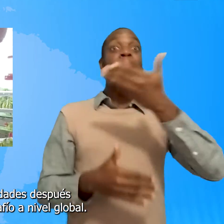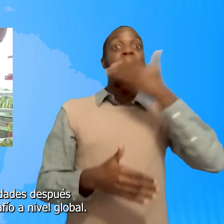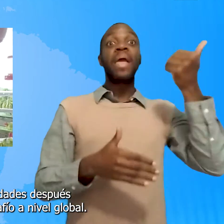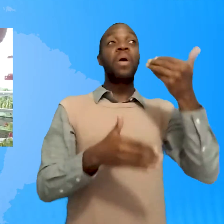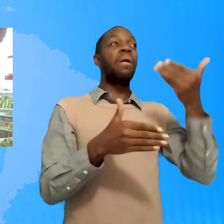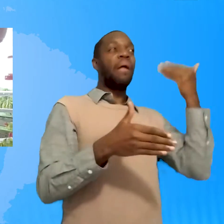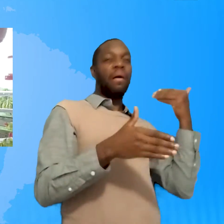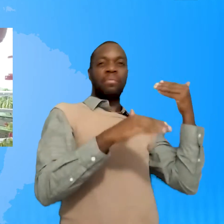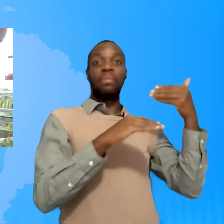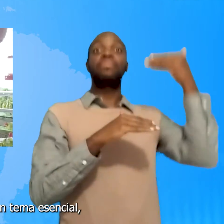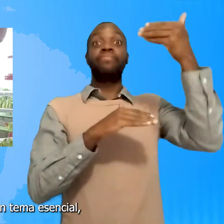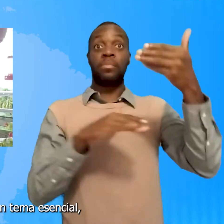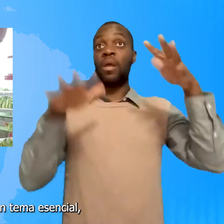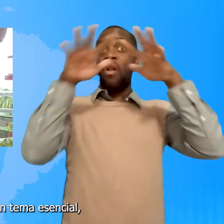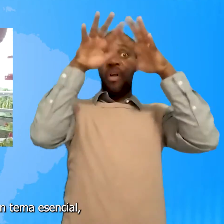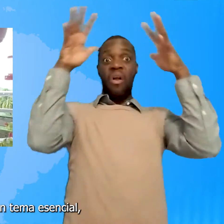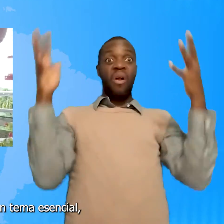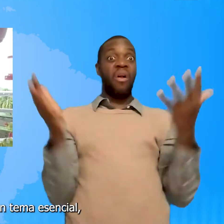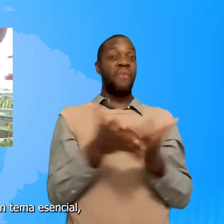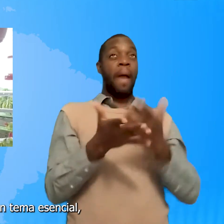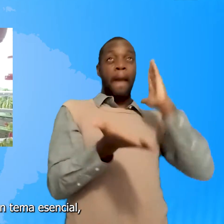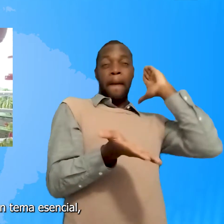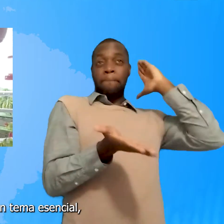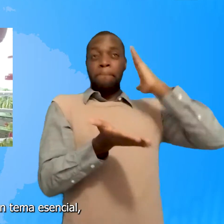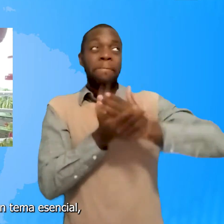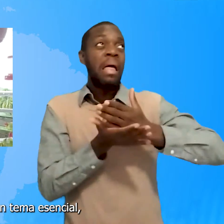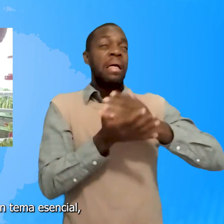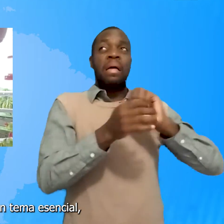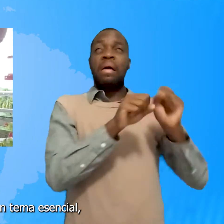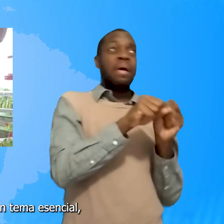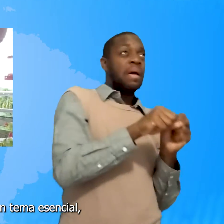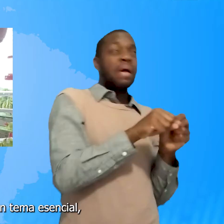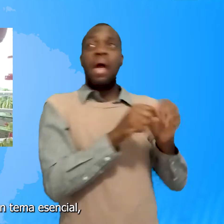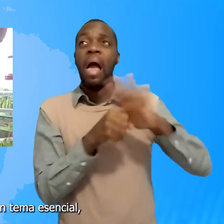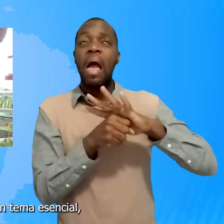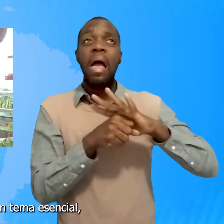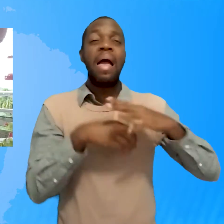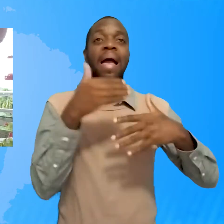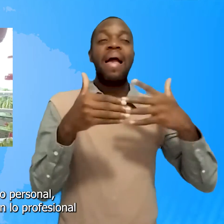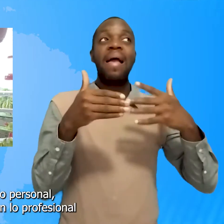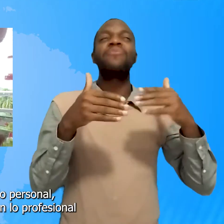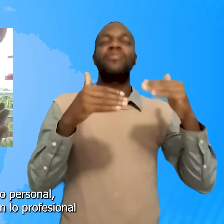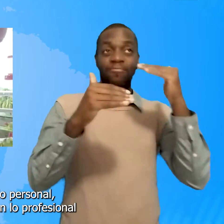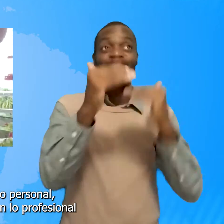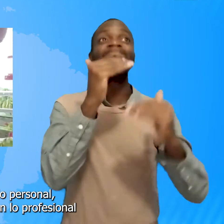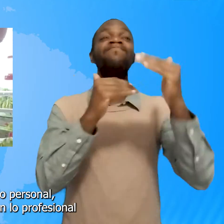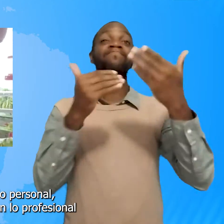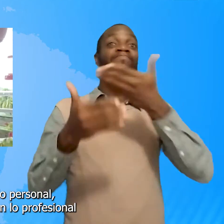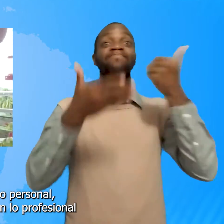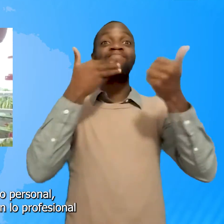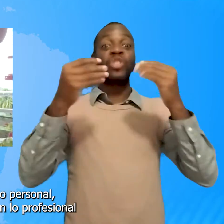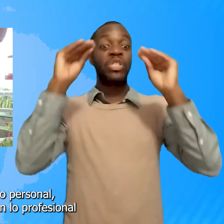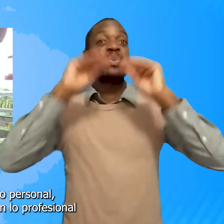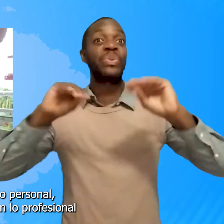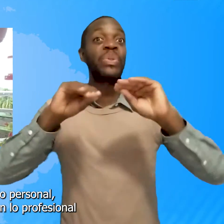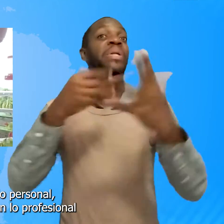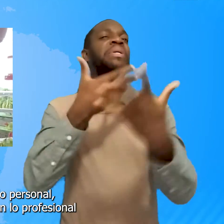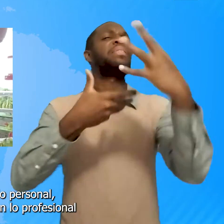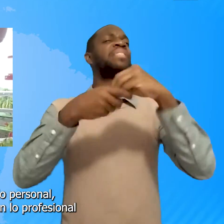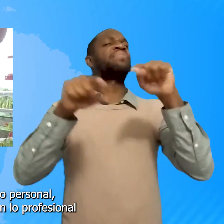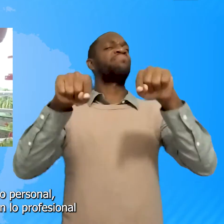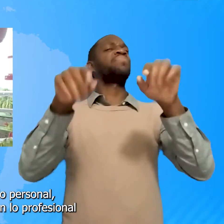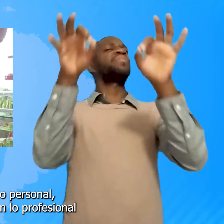nivel global. Yo creo que es un tema esencial, no solo en lo personal, pero